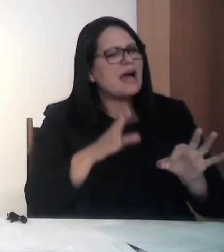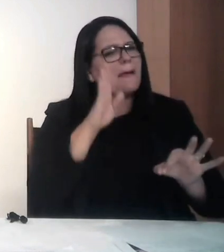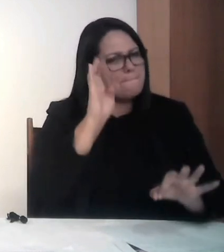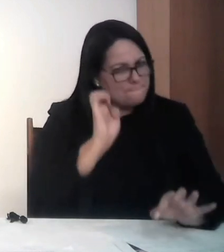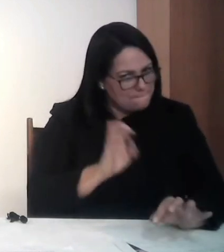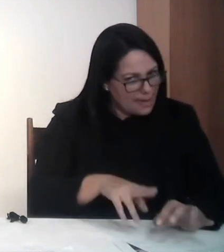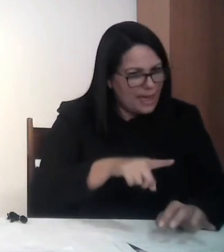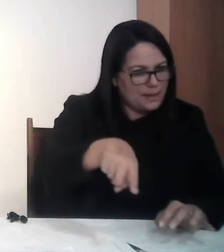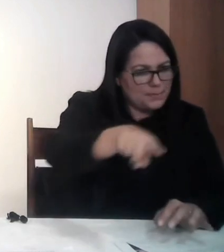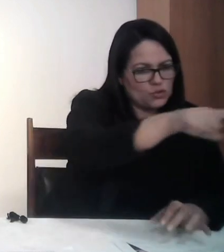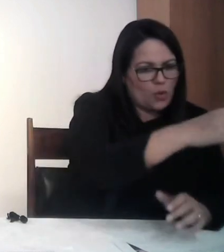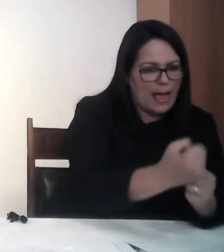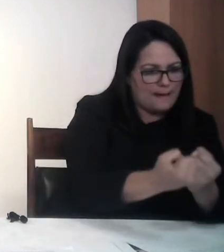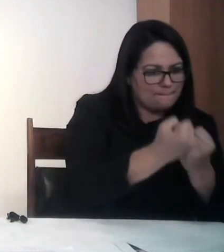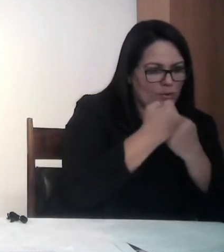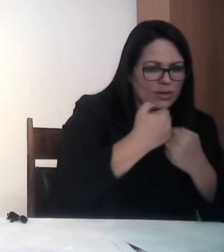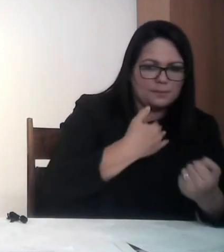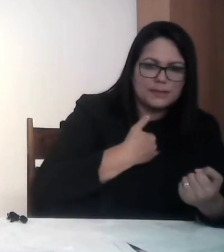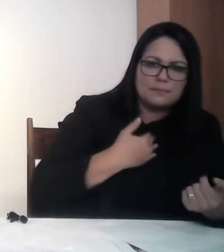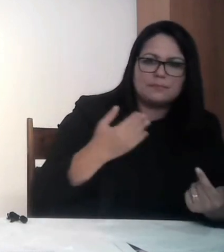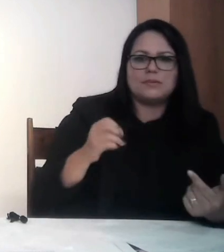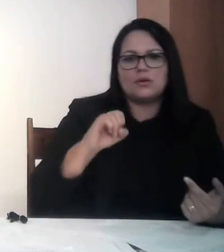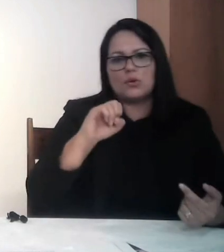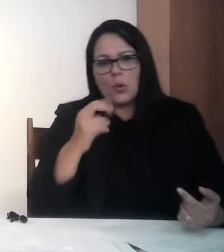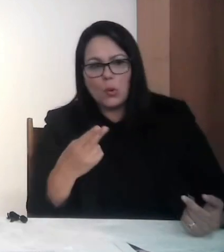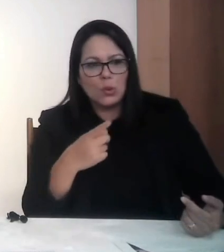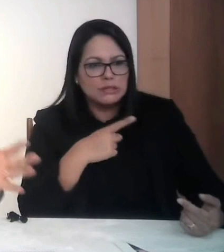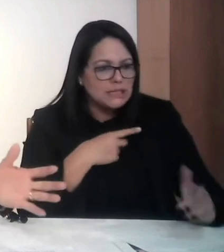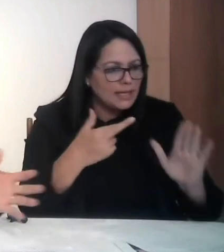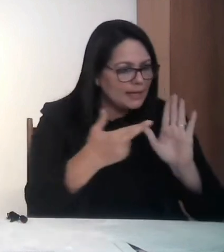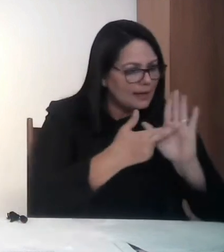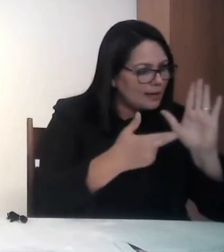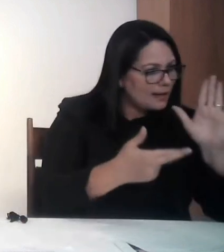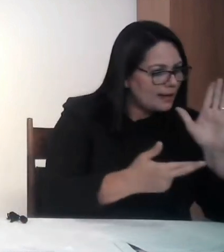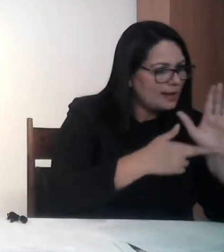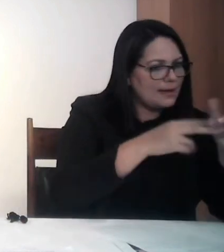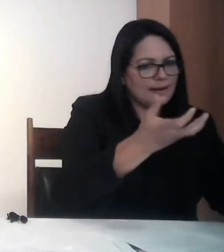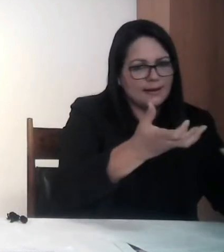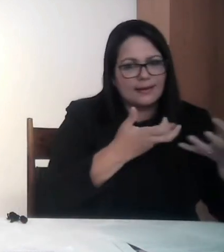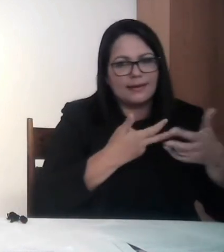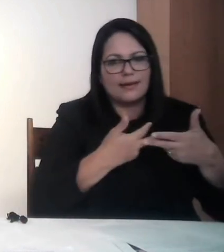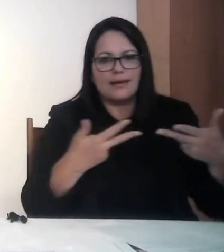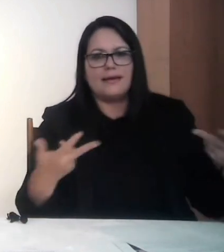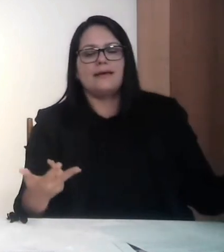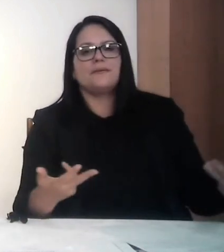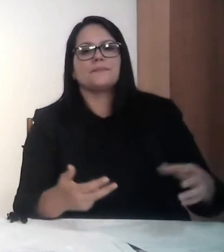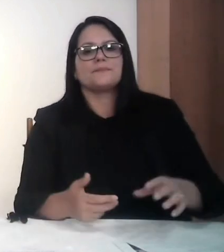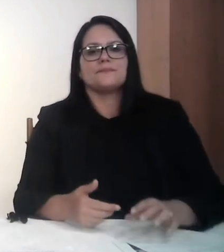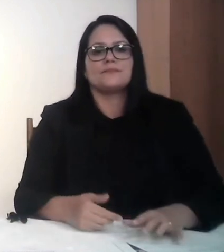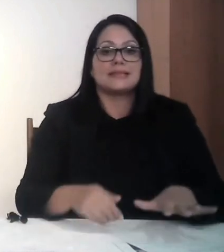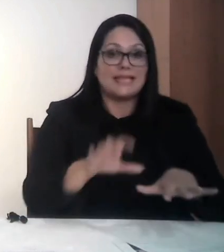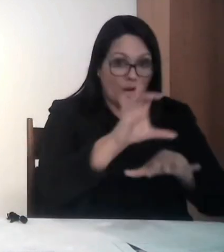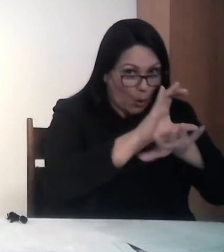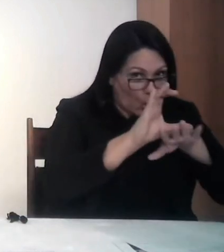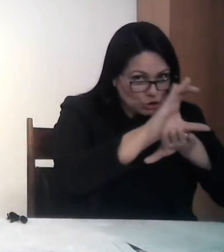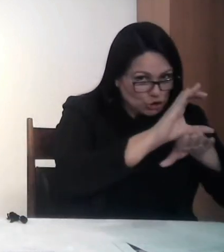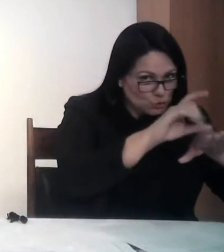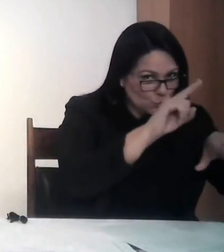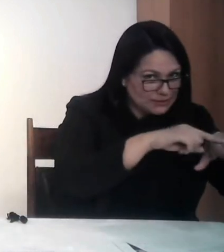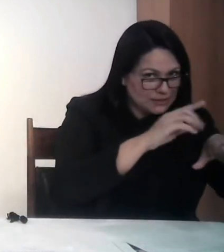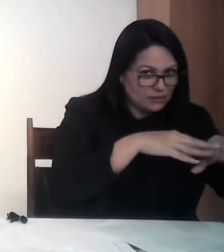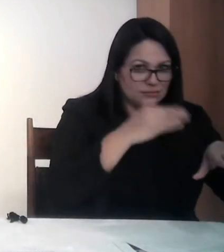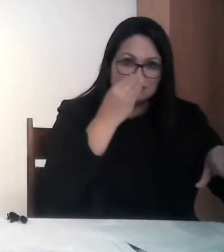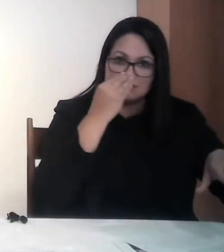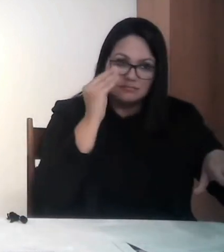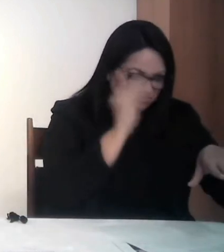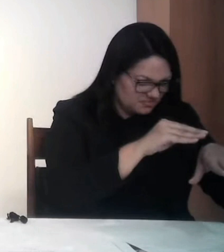que nos apoia ou que tem uma pauta definida de acordo com e prescreve a nossa Constituição, é